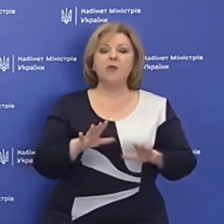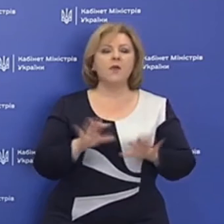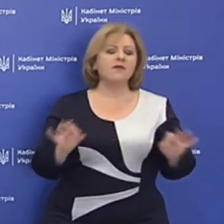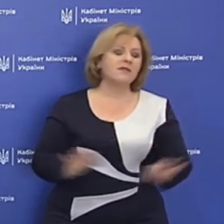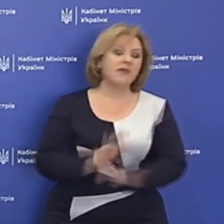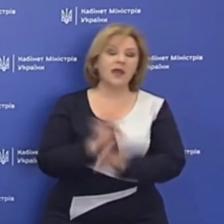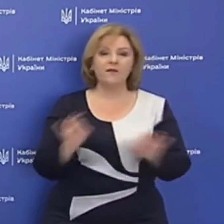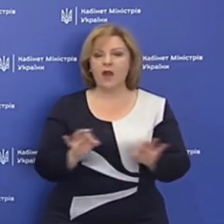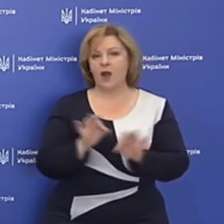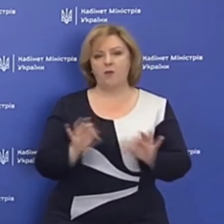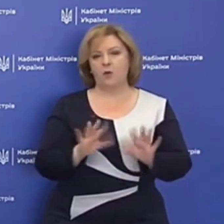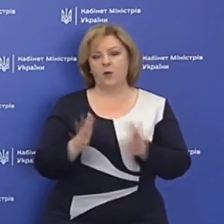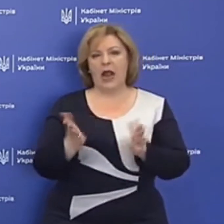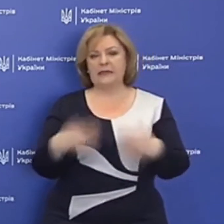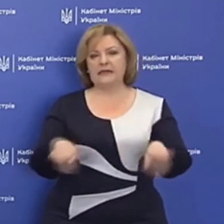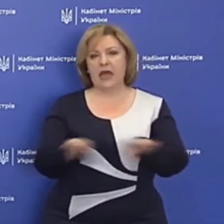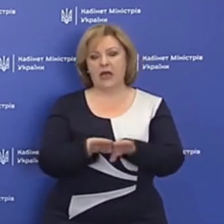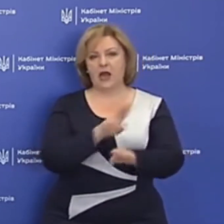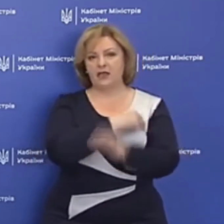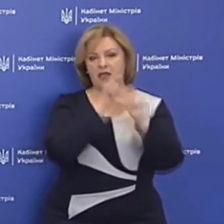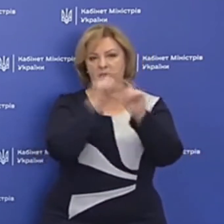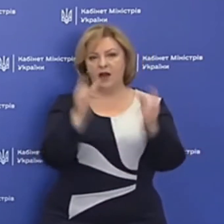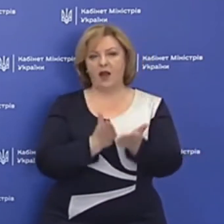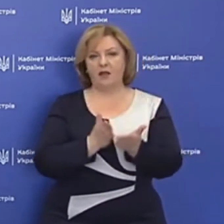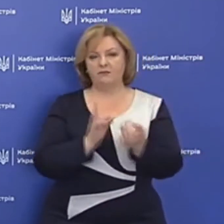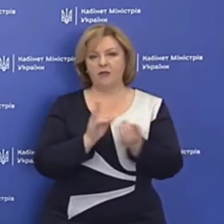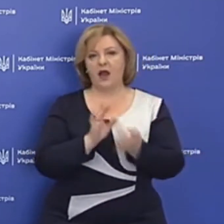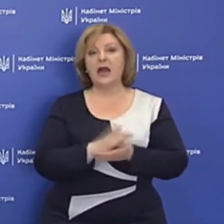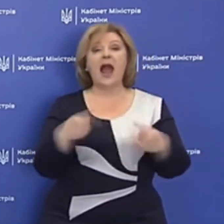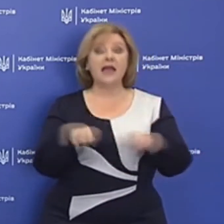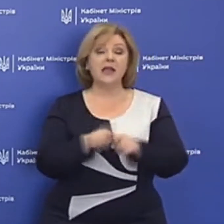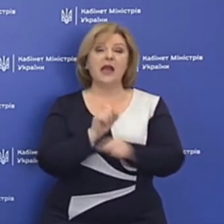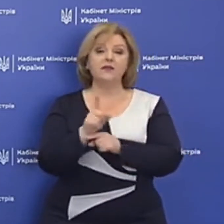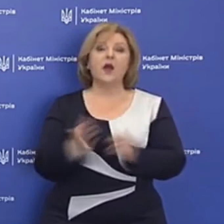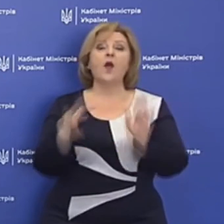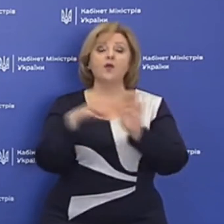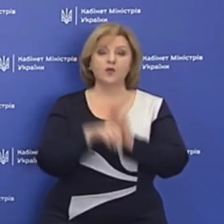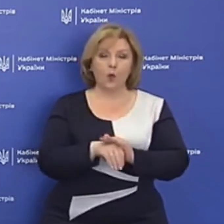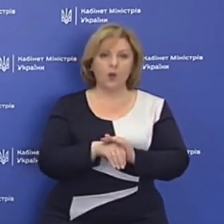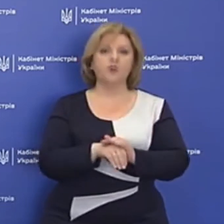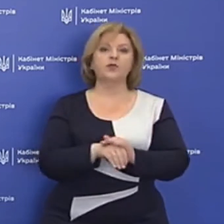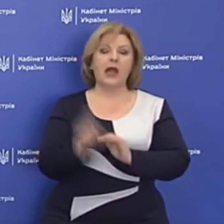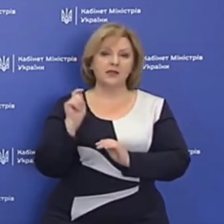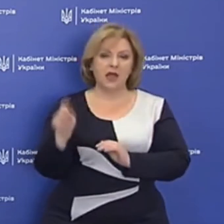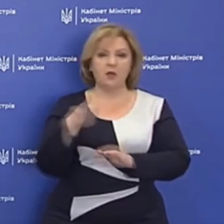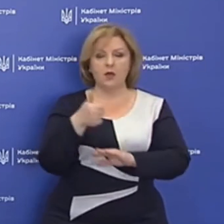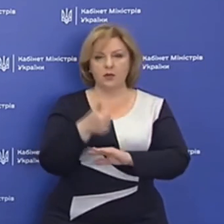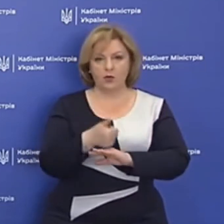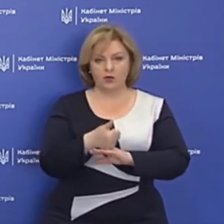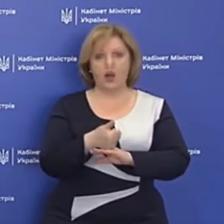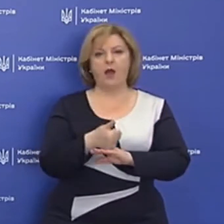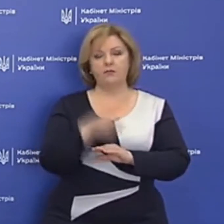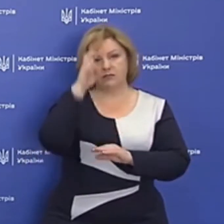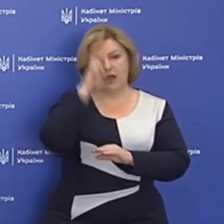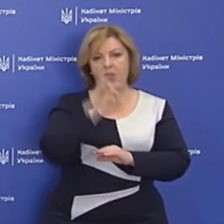якому разі закриття лікарень. Саме такі завдання, в тому числі, мені ставив і глава держави, тому